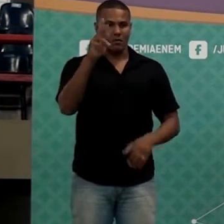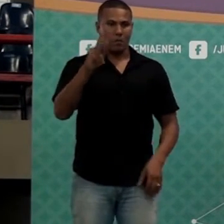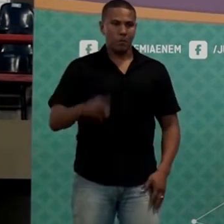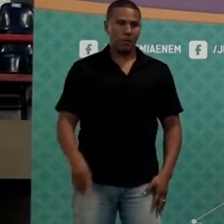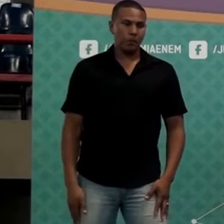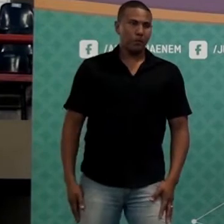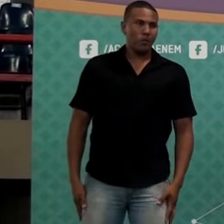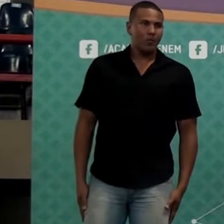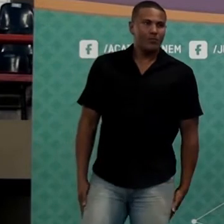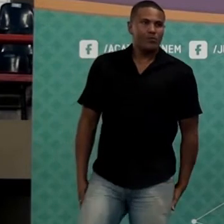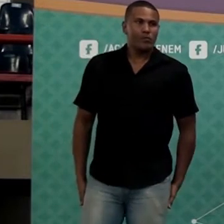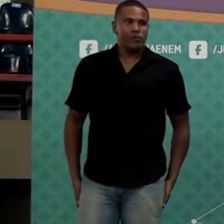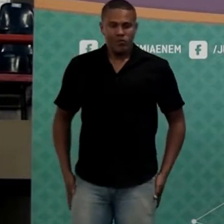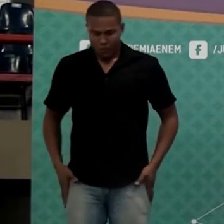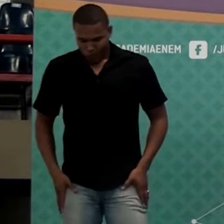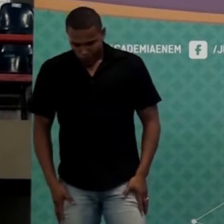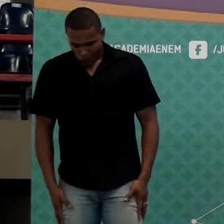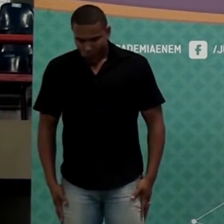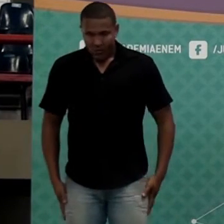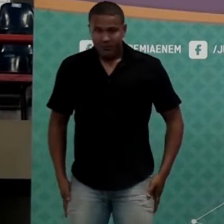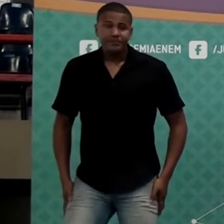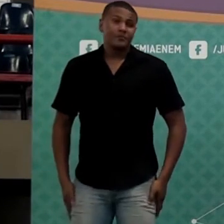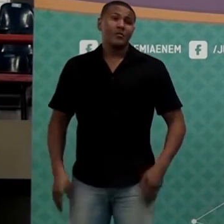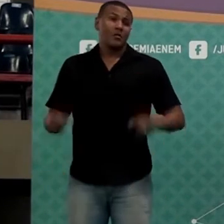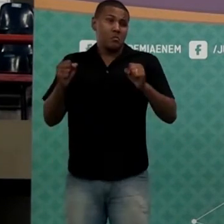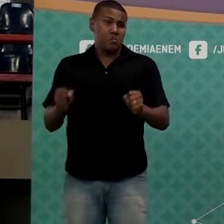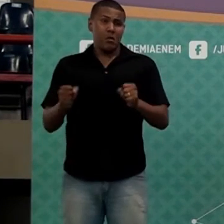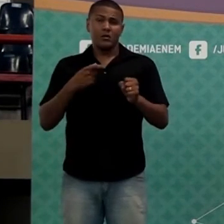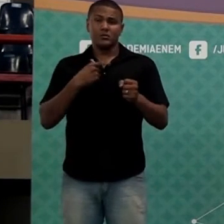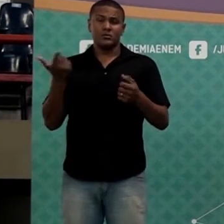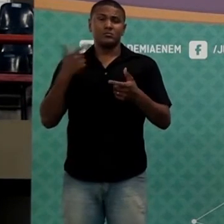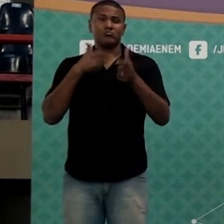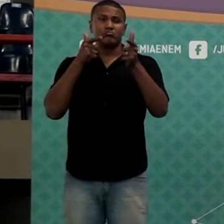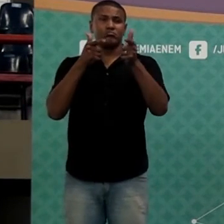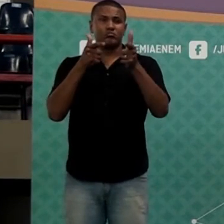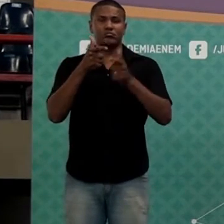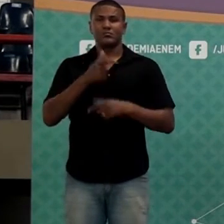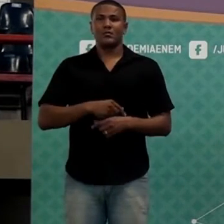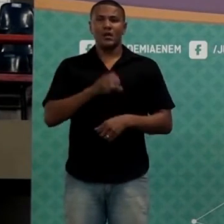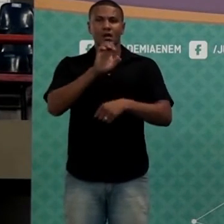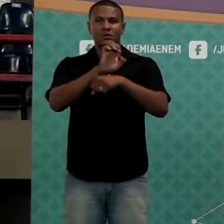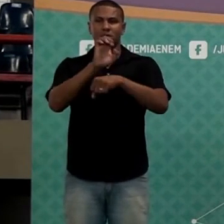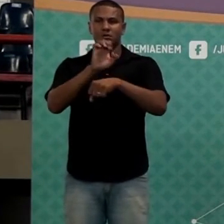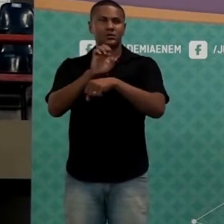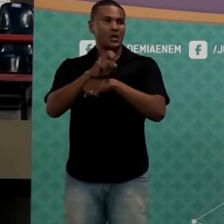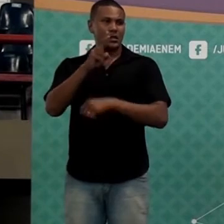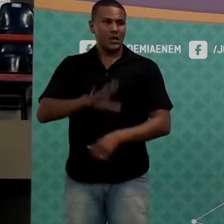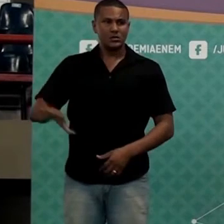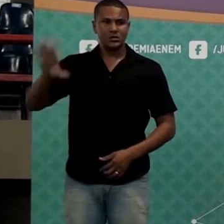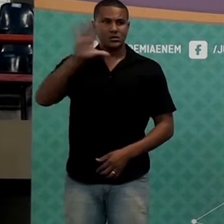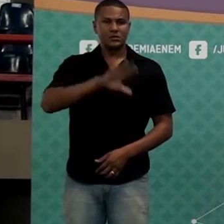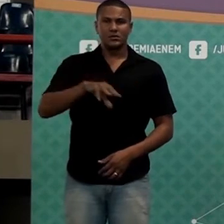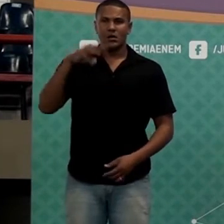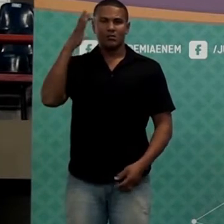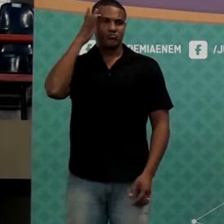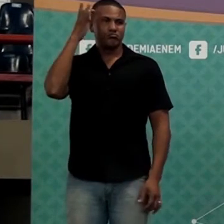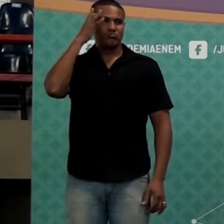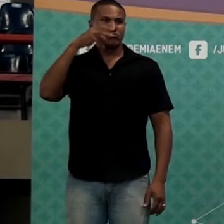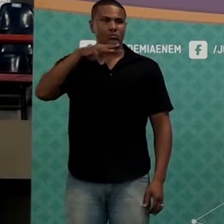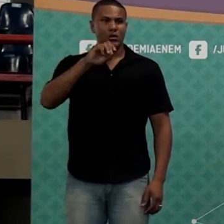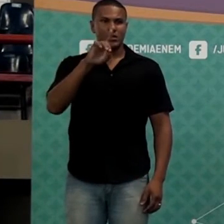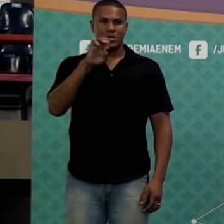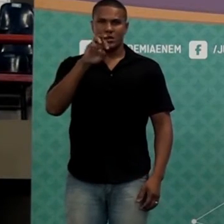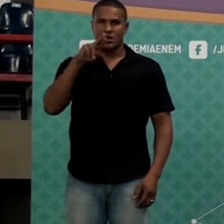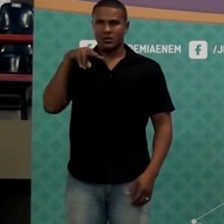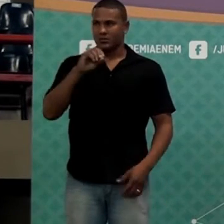lá, ó. Eu posso chamar de Estado Nacional Moderno, sempre com M maiúsculo, cuidado, qualquer coisa